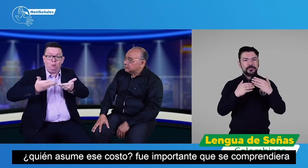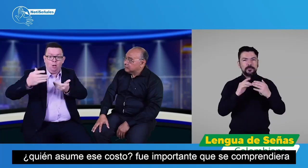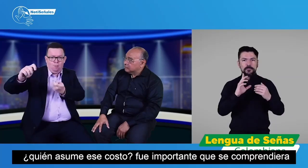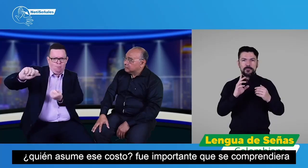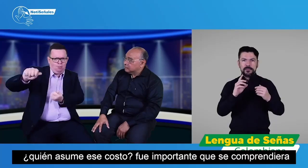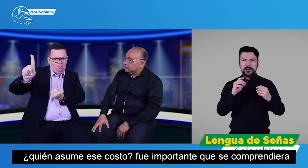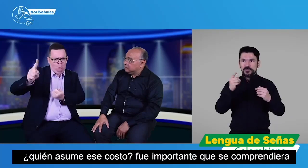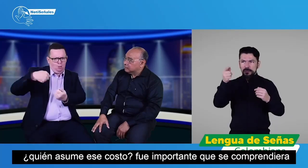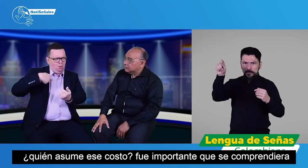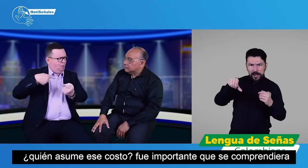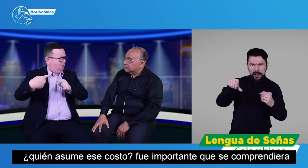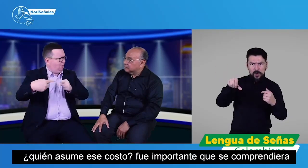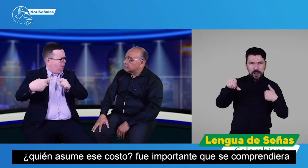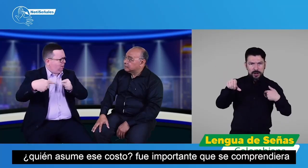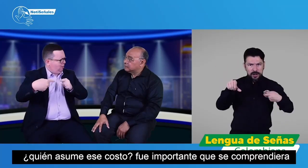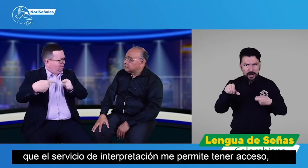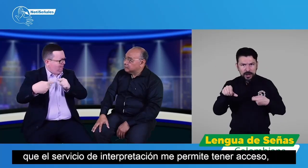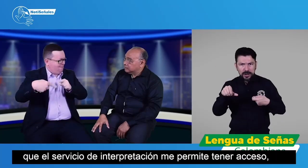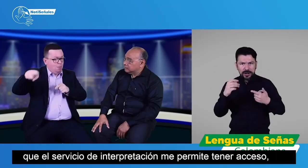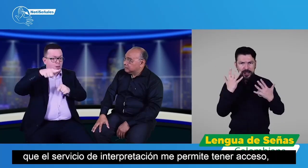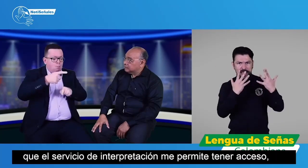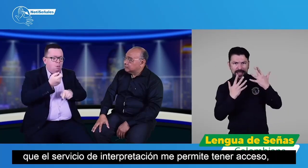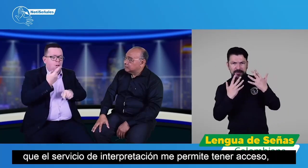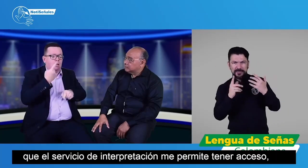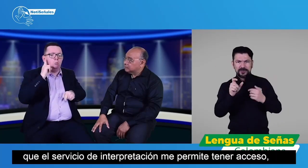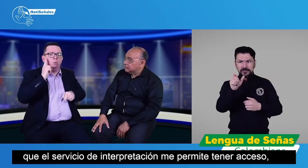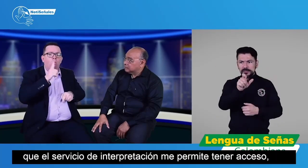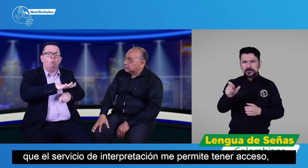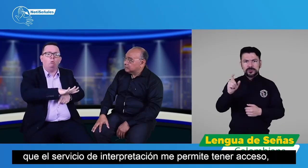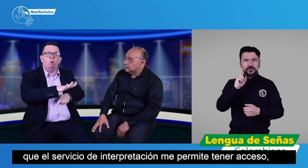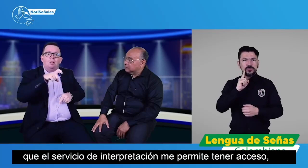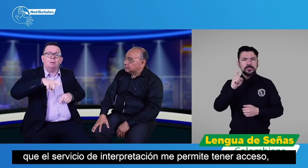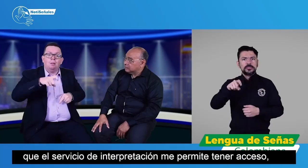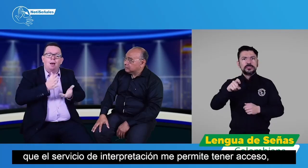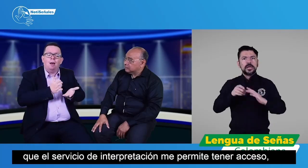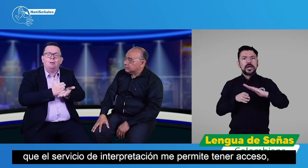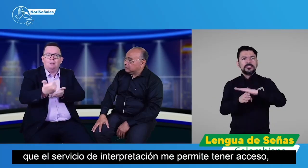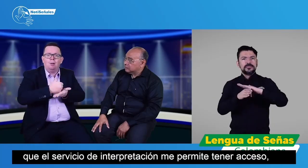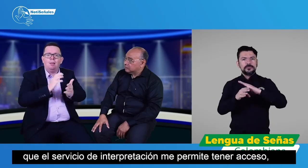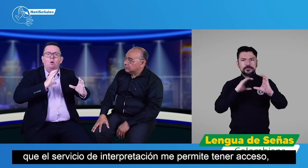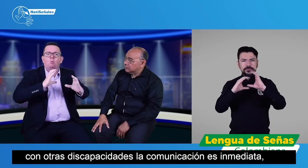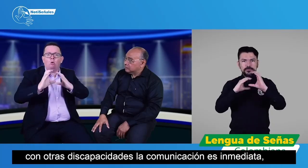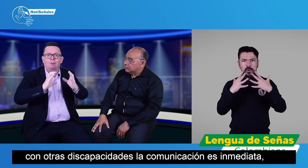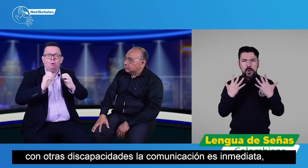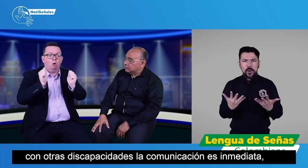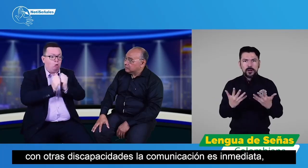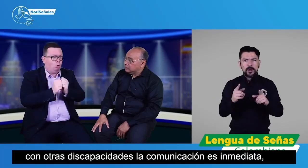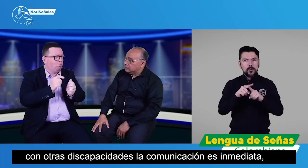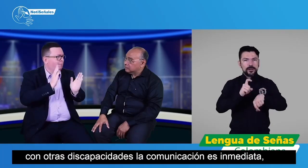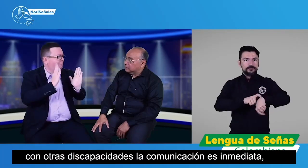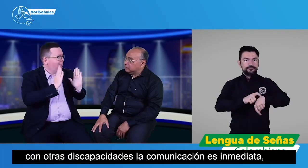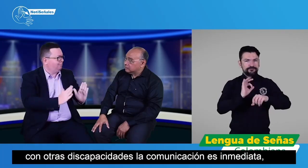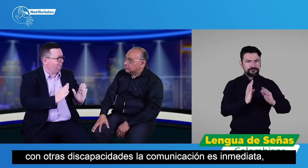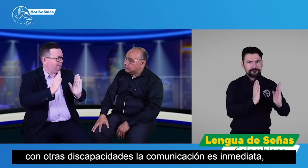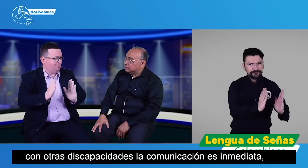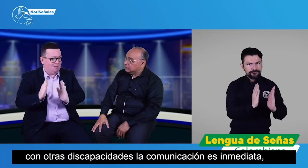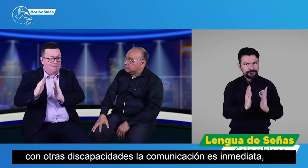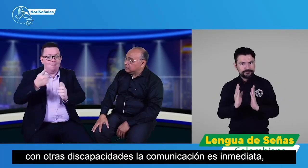costo? Fue importante que se comprendiera que el servicio de interpretación me permite tener acceso. Con otras discapacidades, la comunicación es